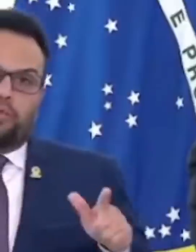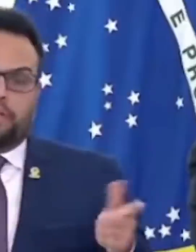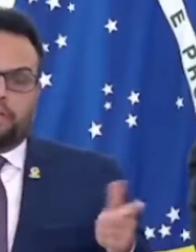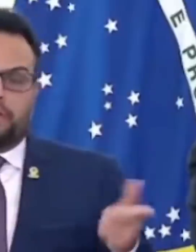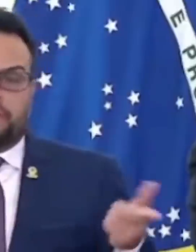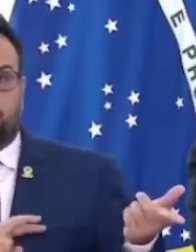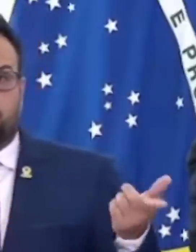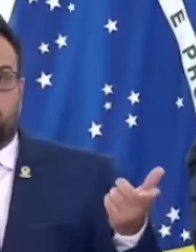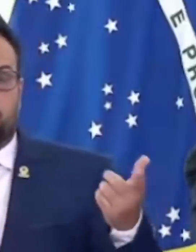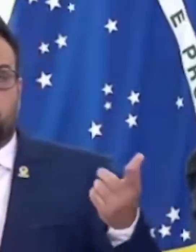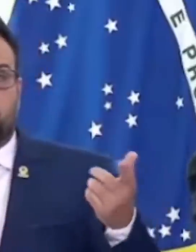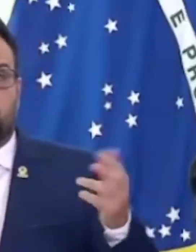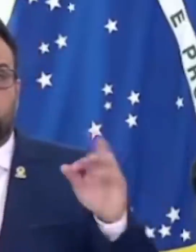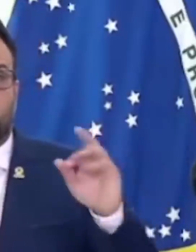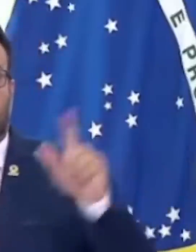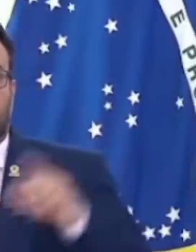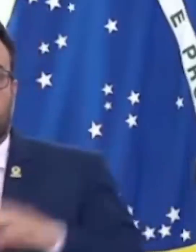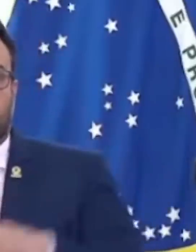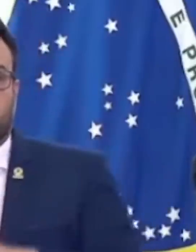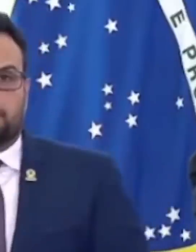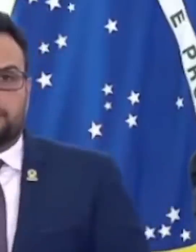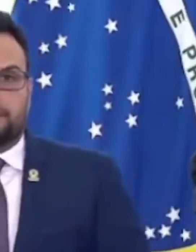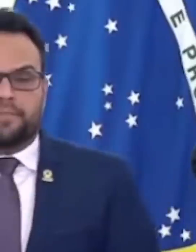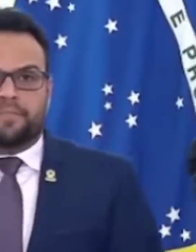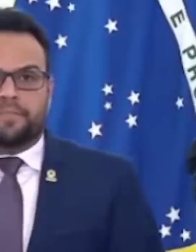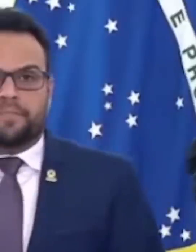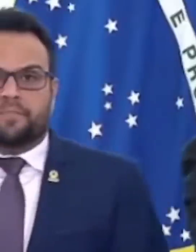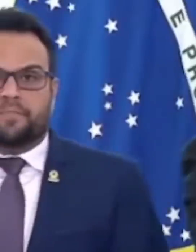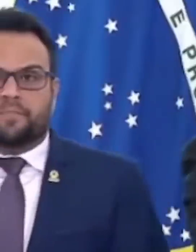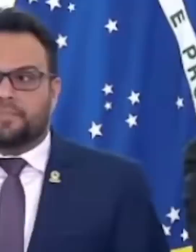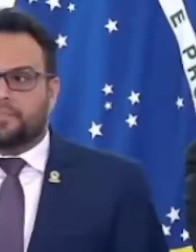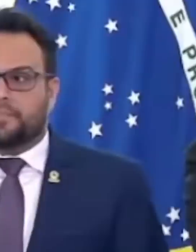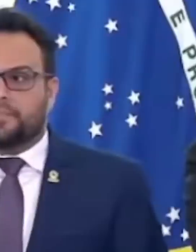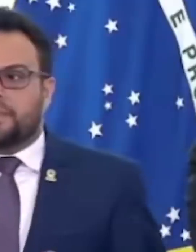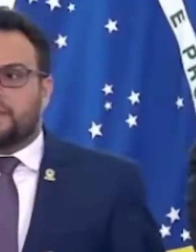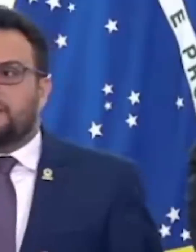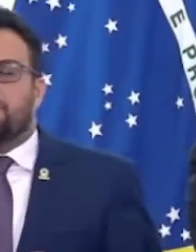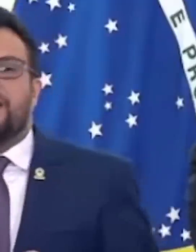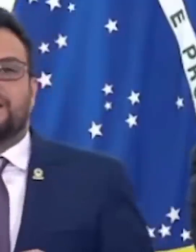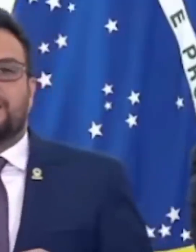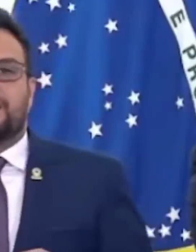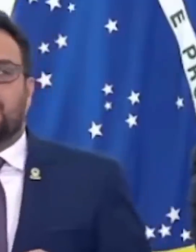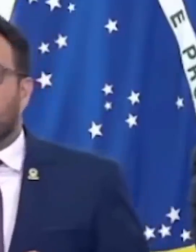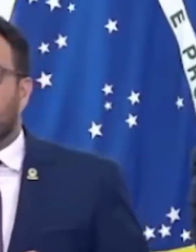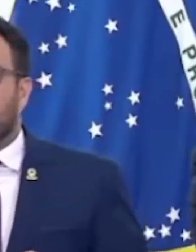ameaça. Ninguém vai entrar no meu estado. Teu estado é o cacete, porra.